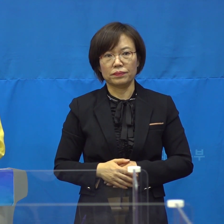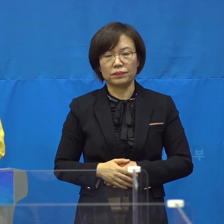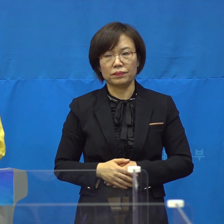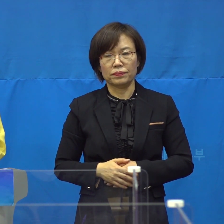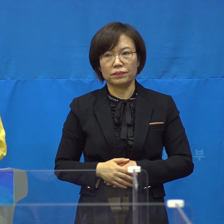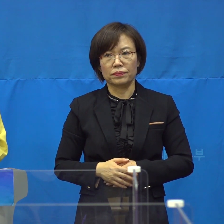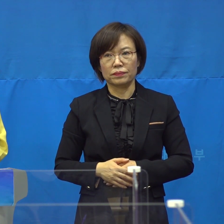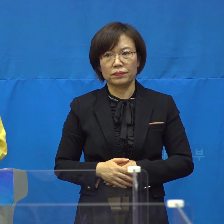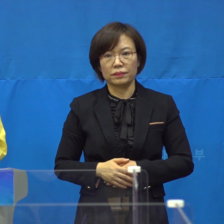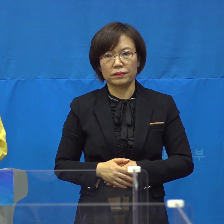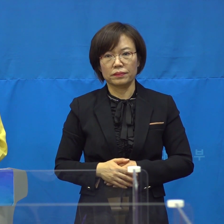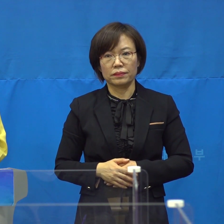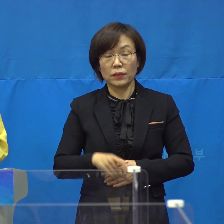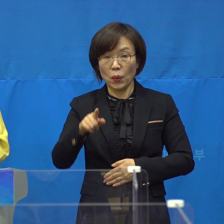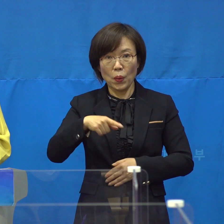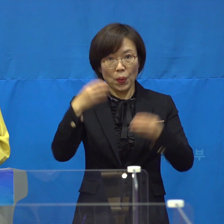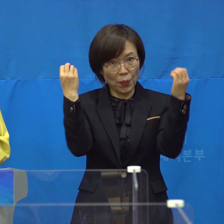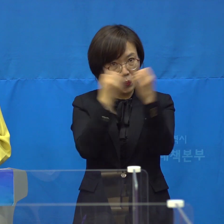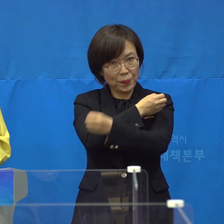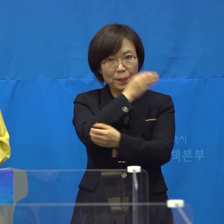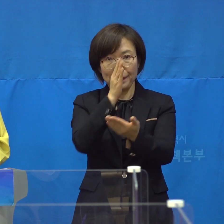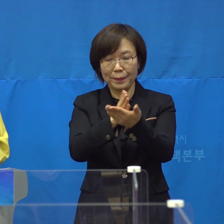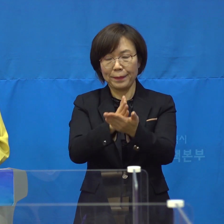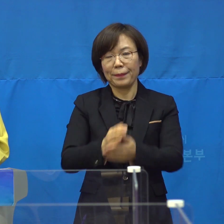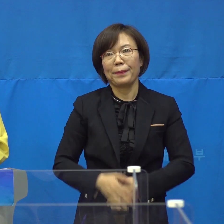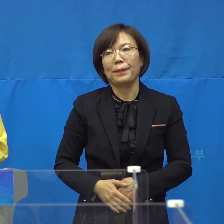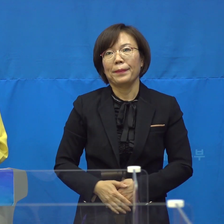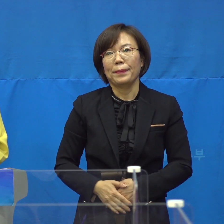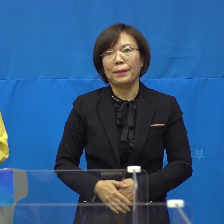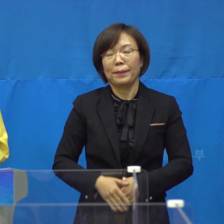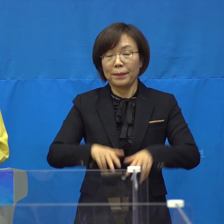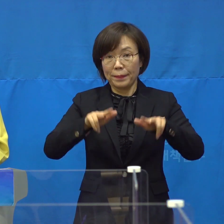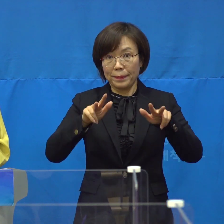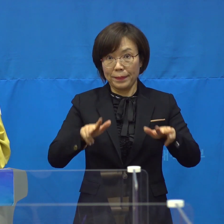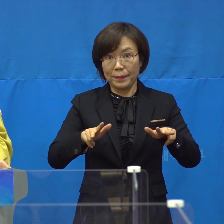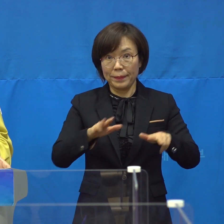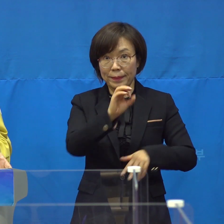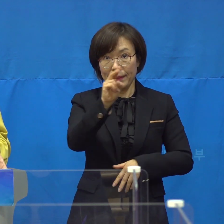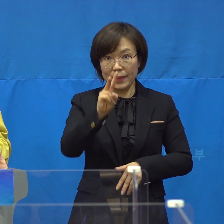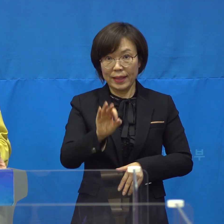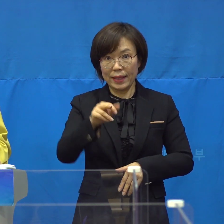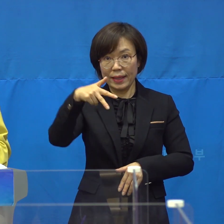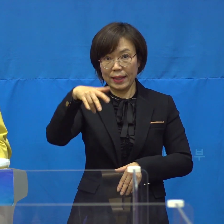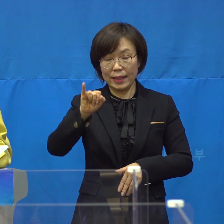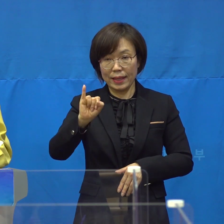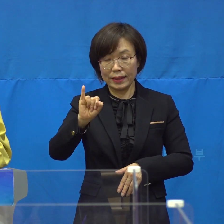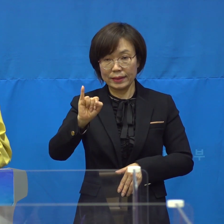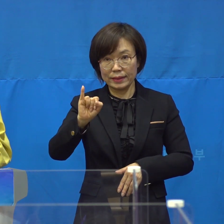확진자로 통계를 잡습니다. 꼭 착오 없으시기 바라고요. 그 다음에 현재 지금 양지